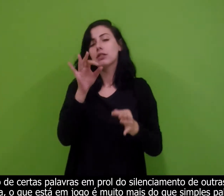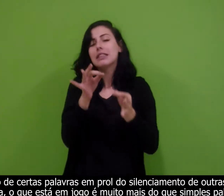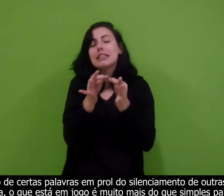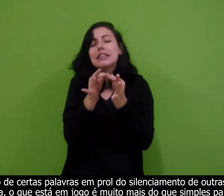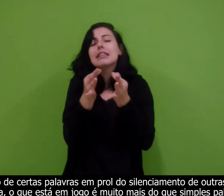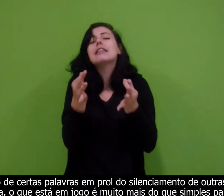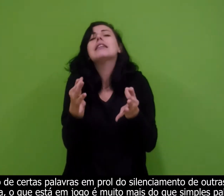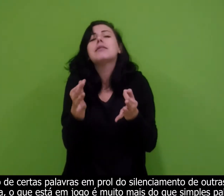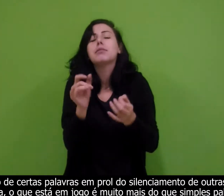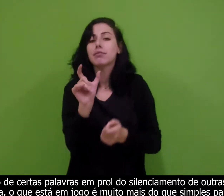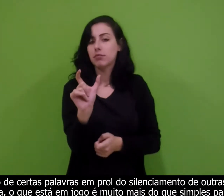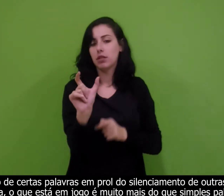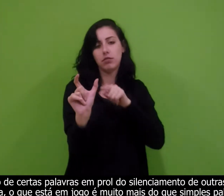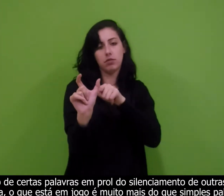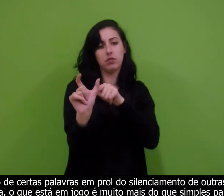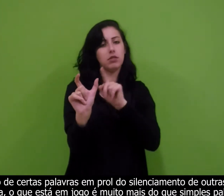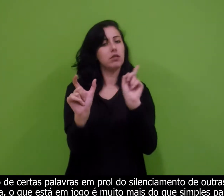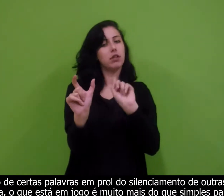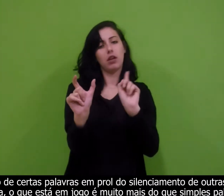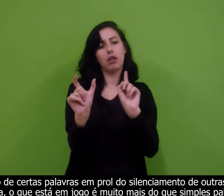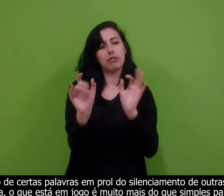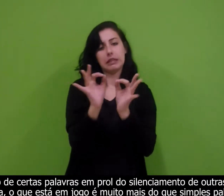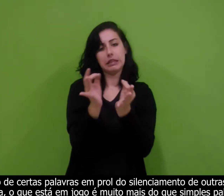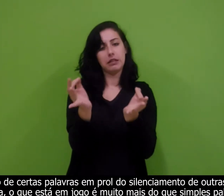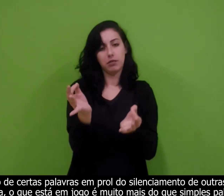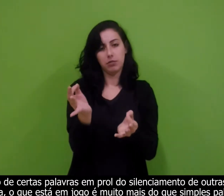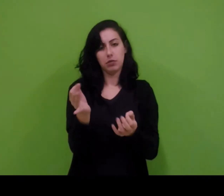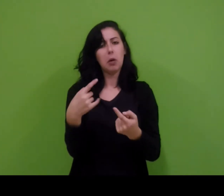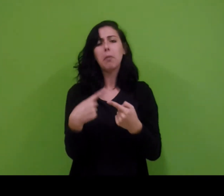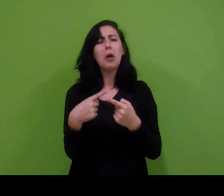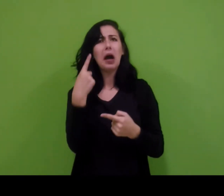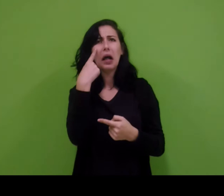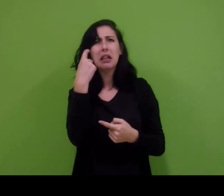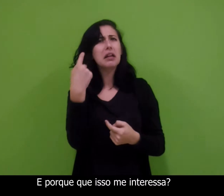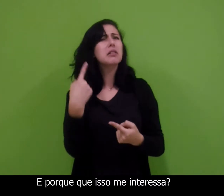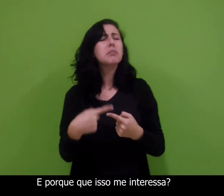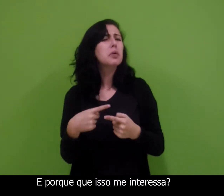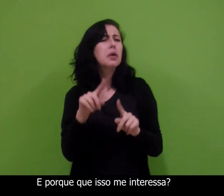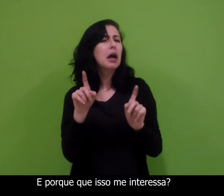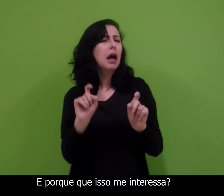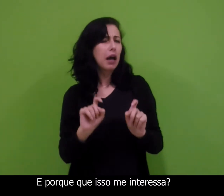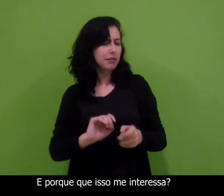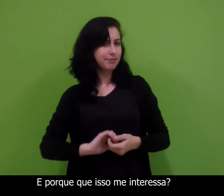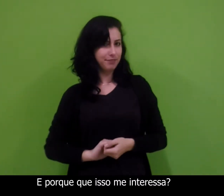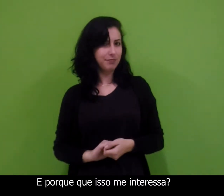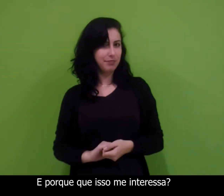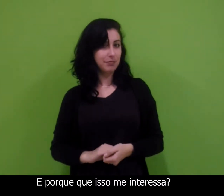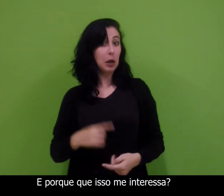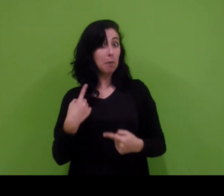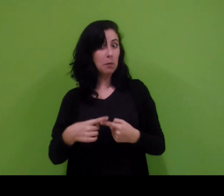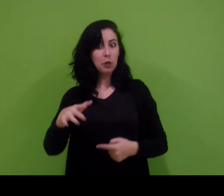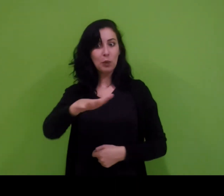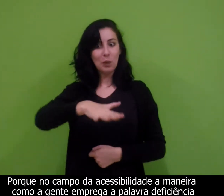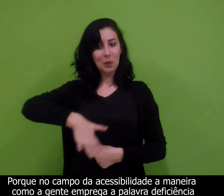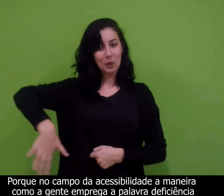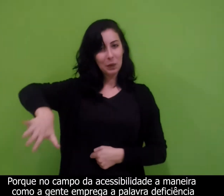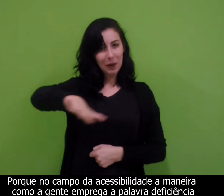do que simples palavras. E por que isso me interessa? Porque, no campo